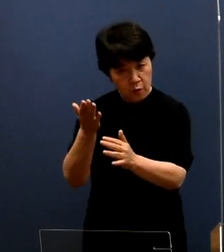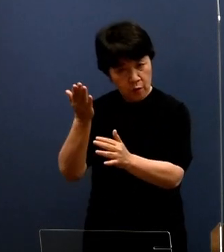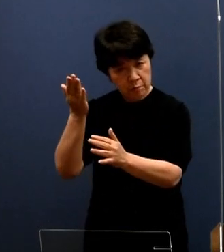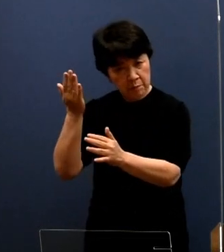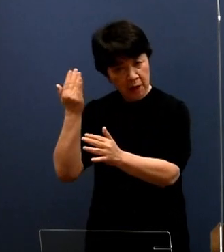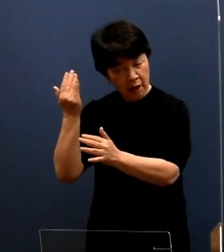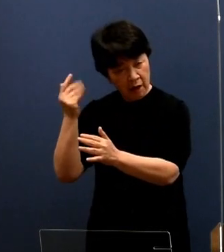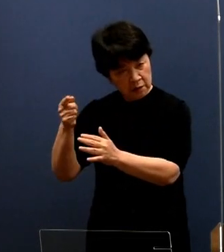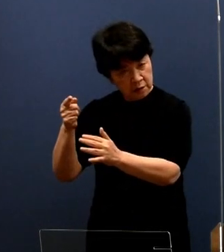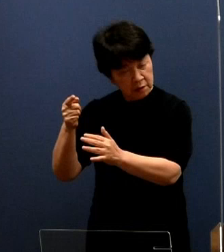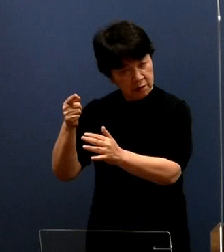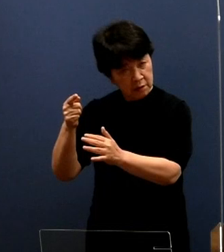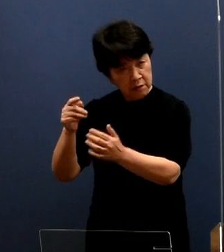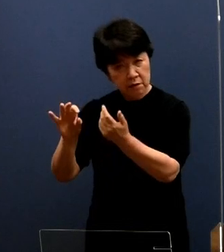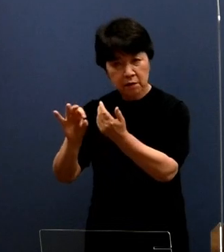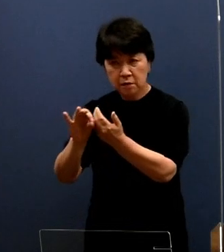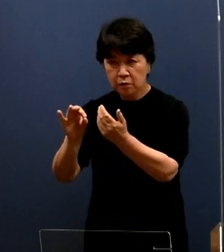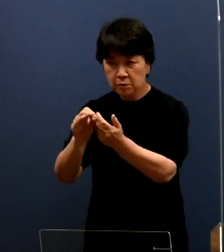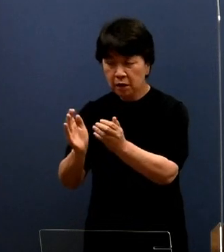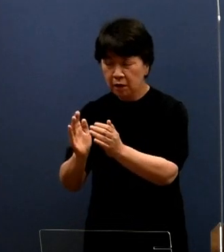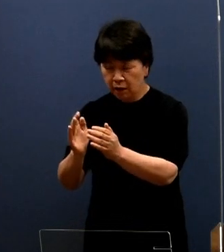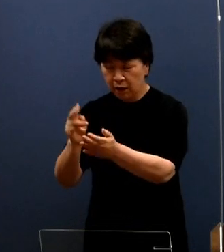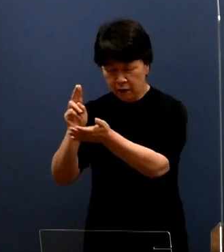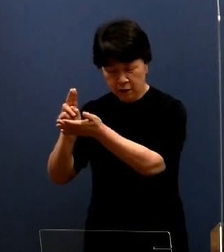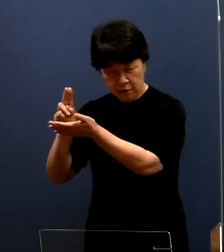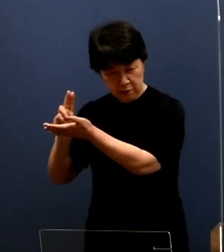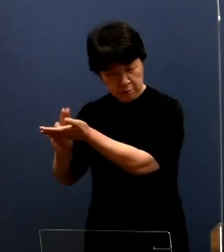要するに国会を経ない、